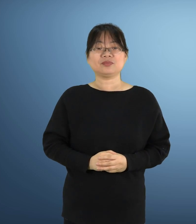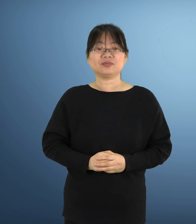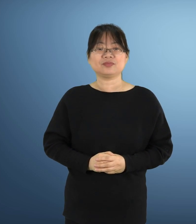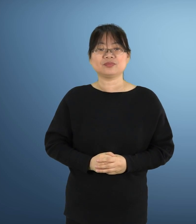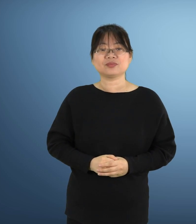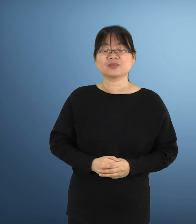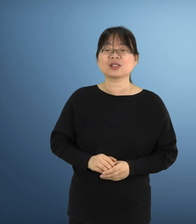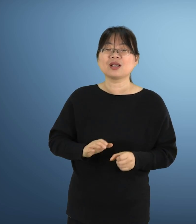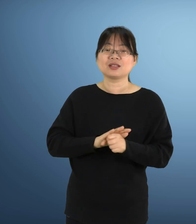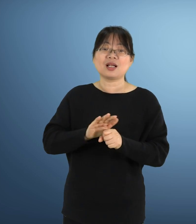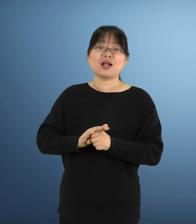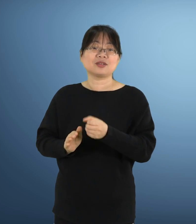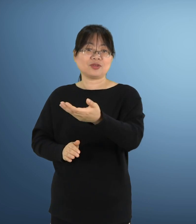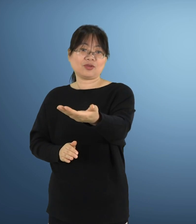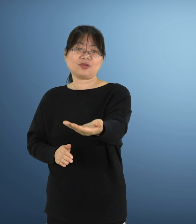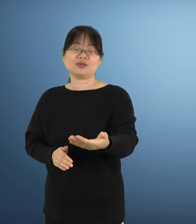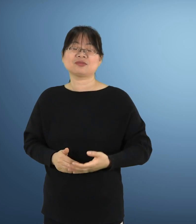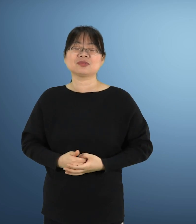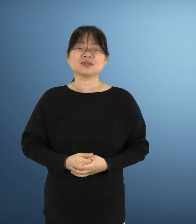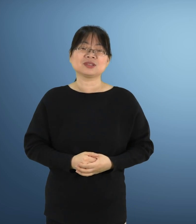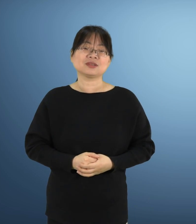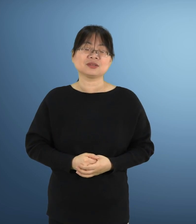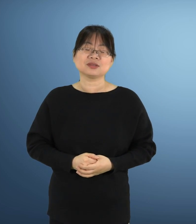사랑하는 성도 여러분,